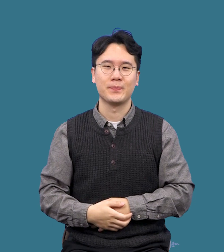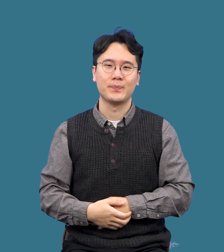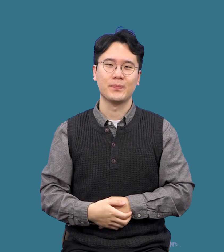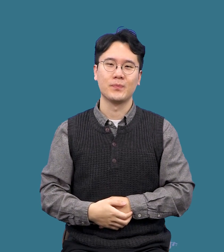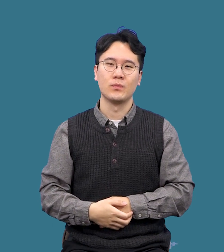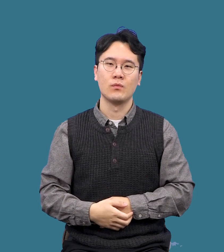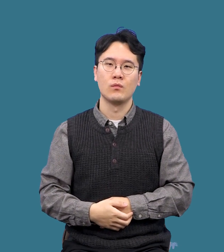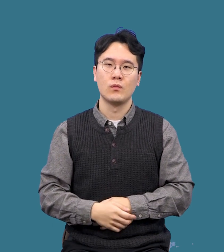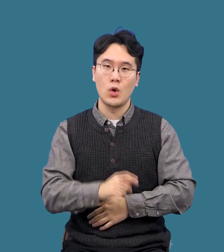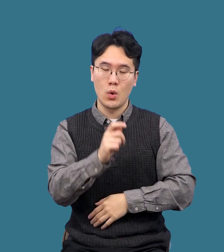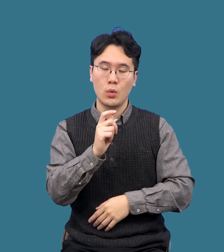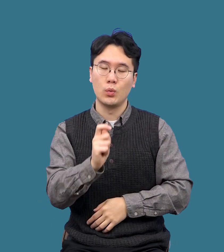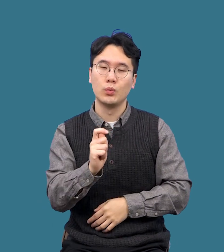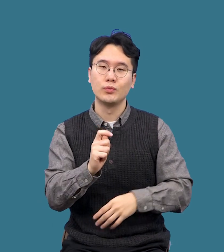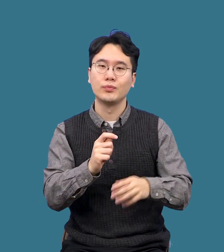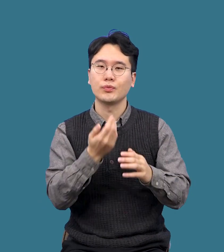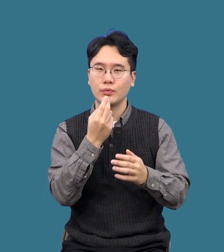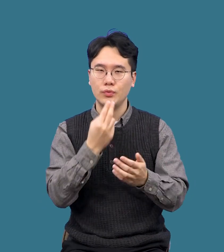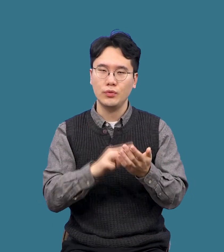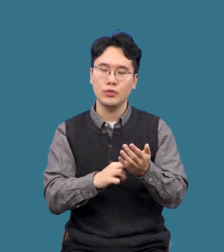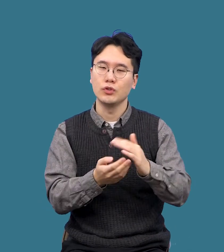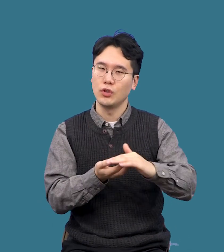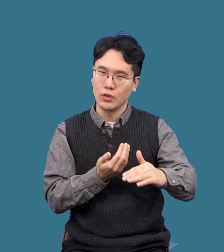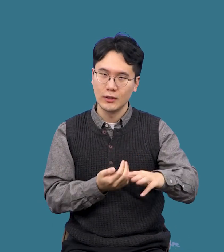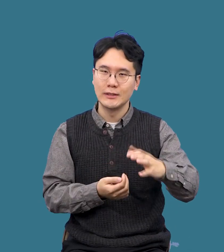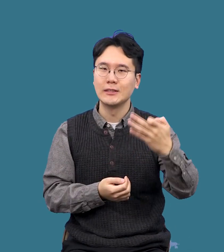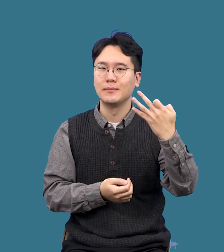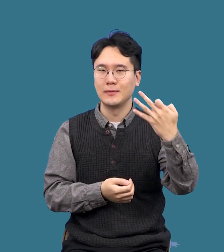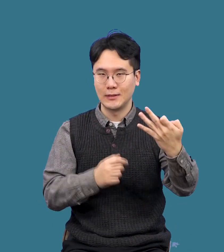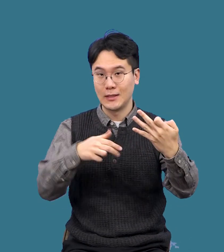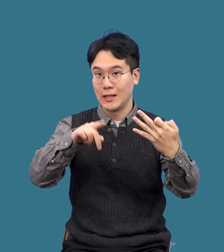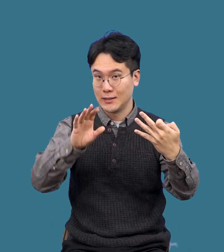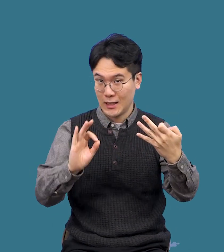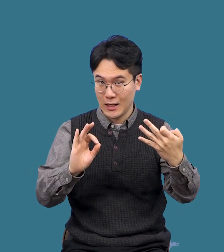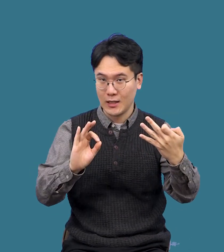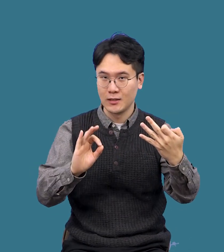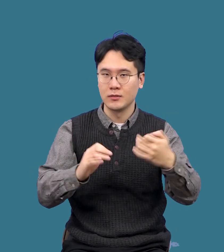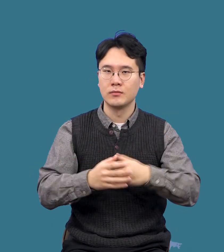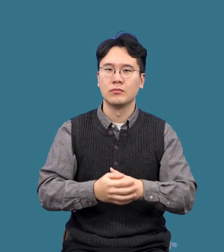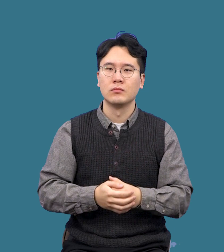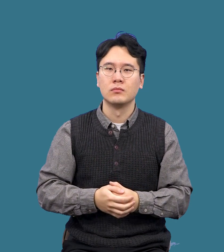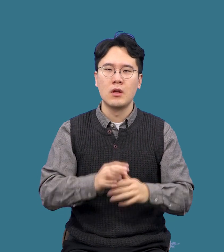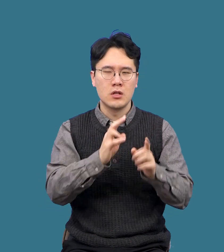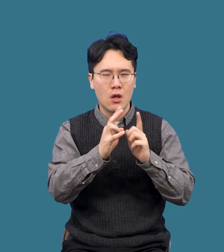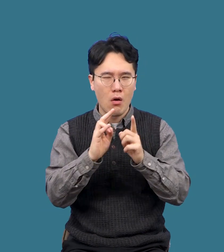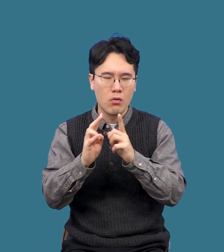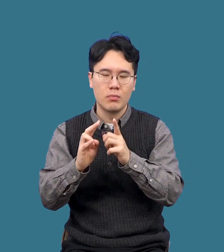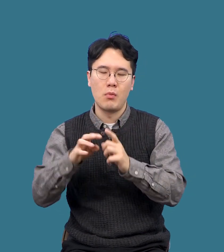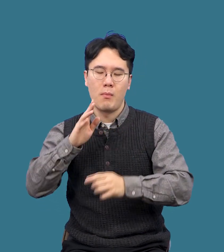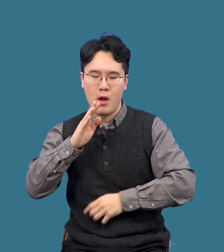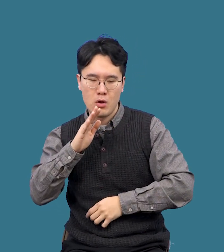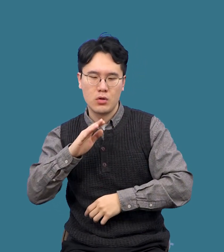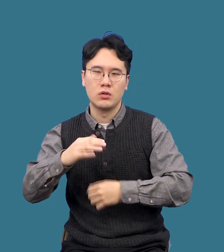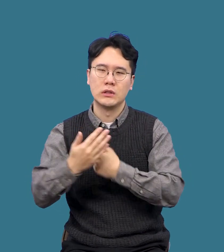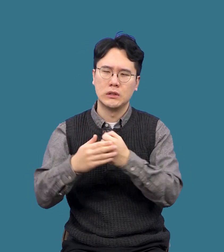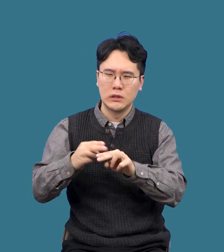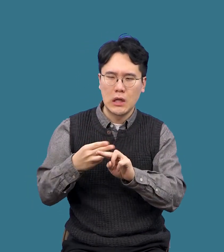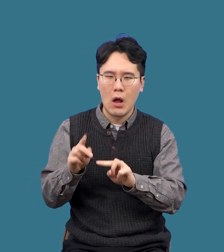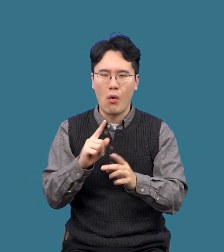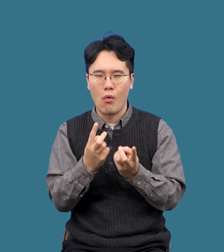고린도전서 14장에서 방언이나 예언을 어떻게 사용해야 할 것인가를 바울이 가르친